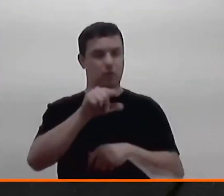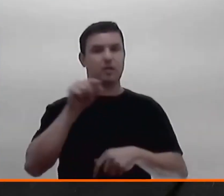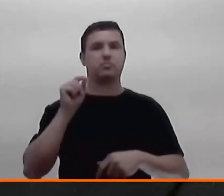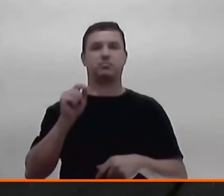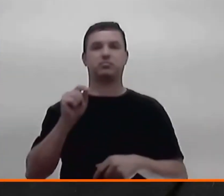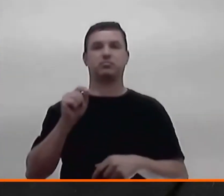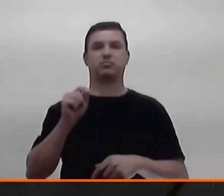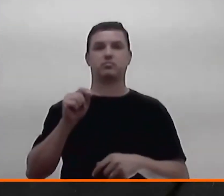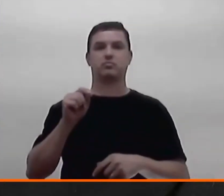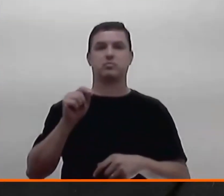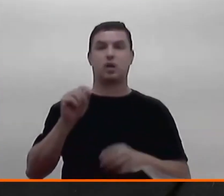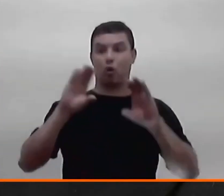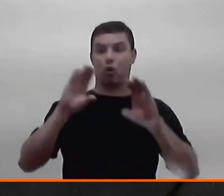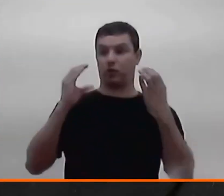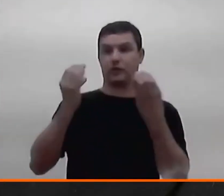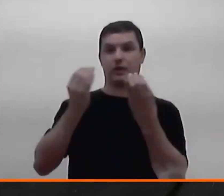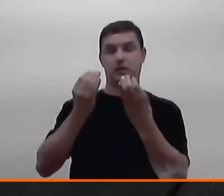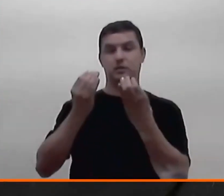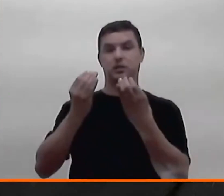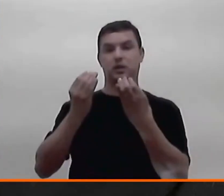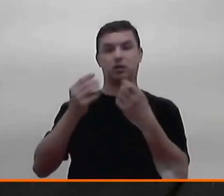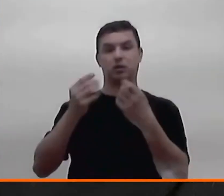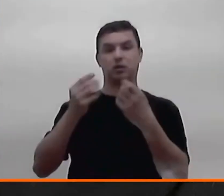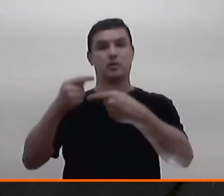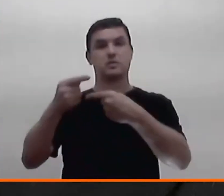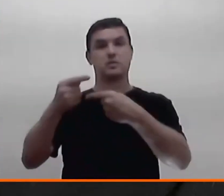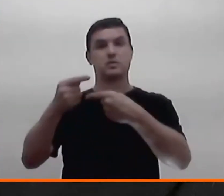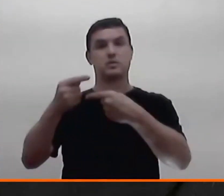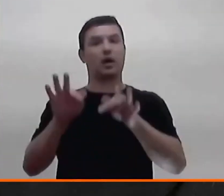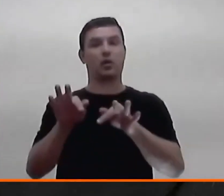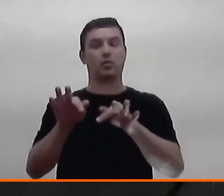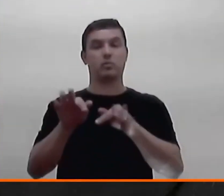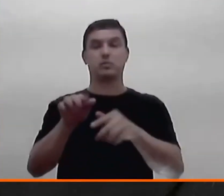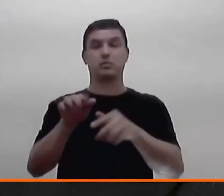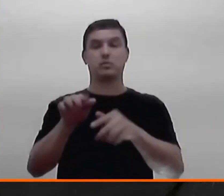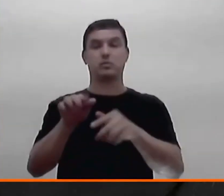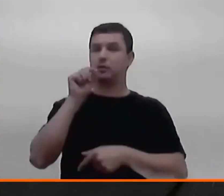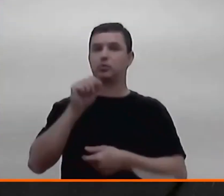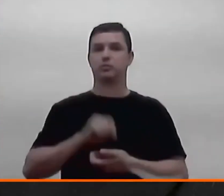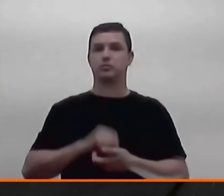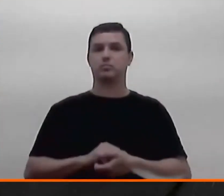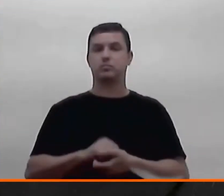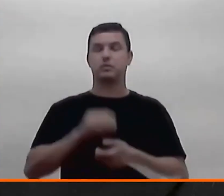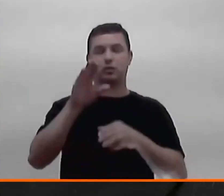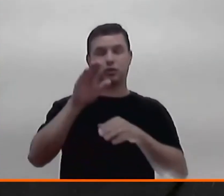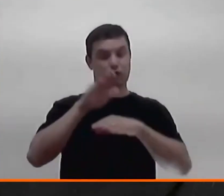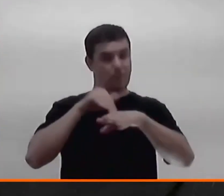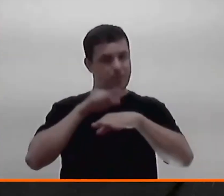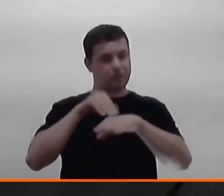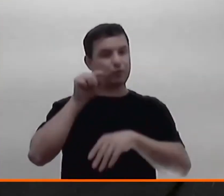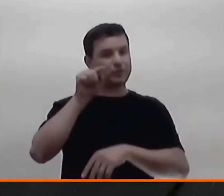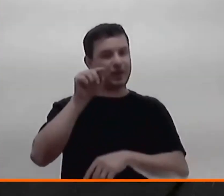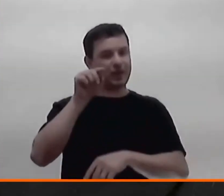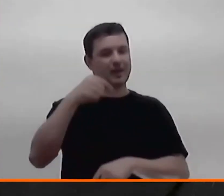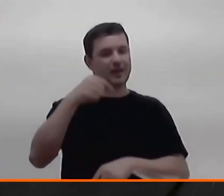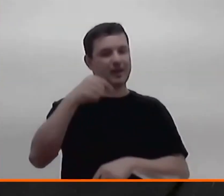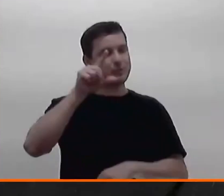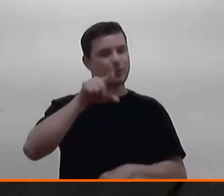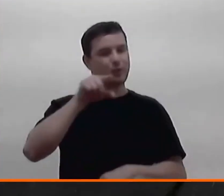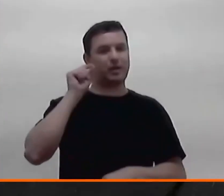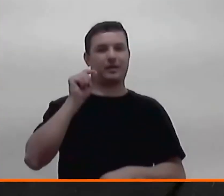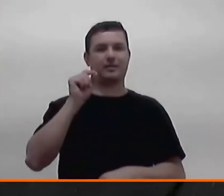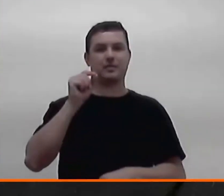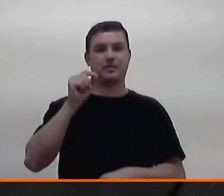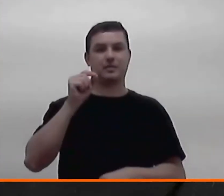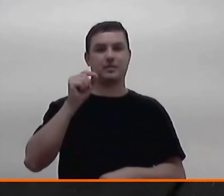geração final é uma convocação. Se alistem. Não perca mais tempo.